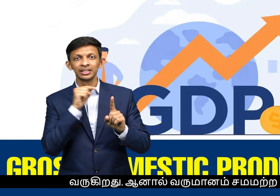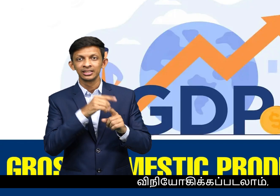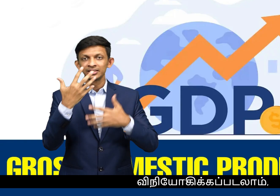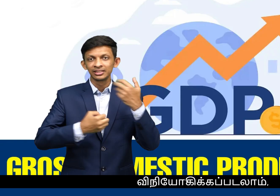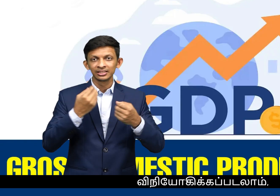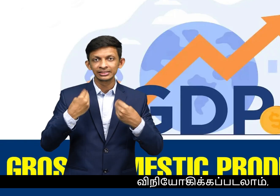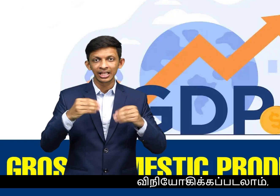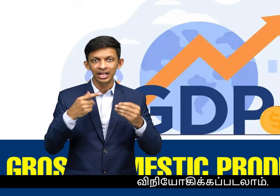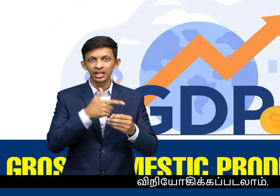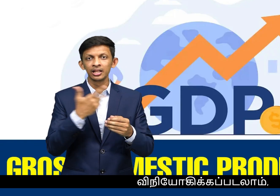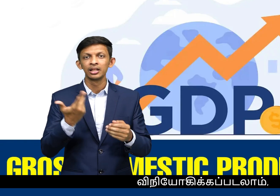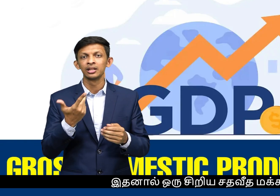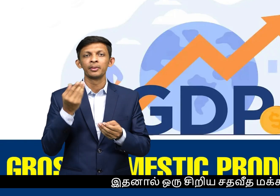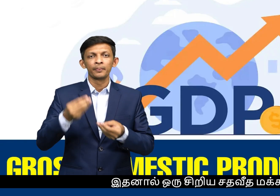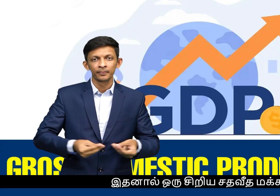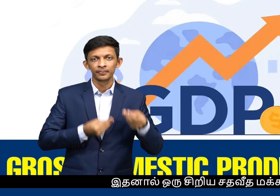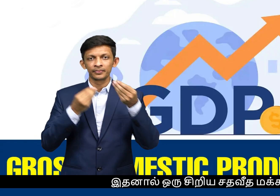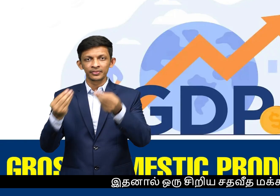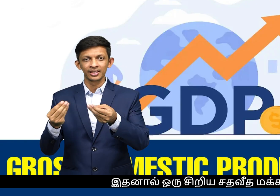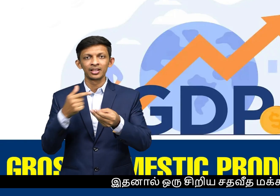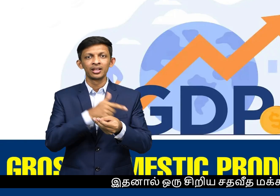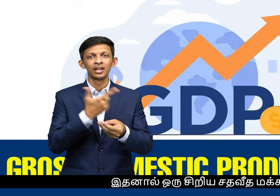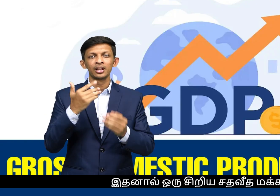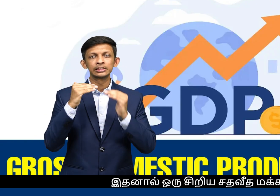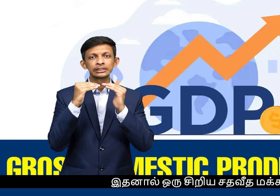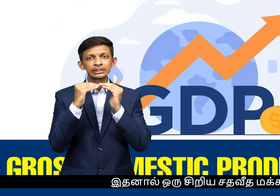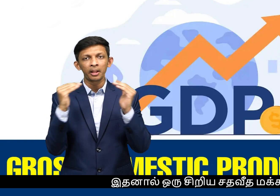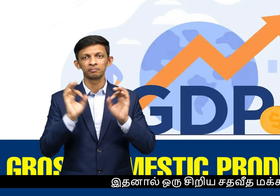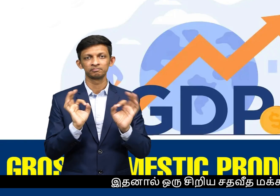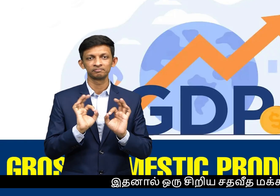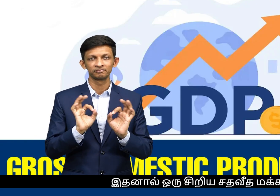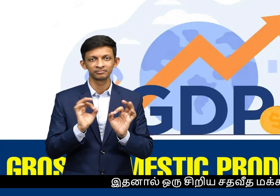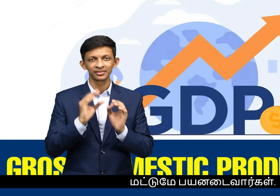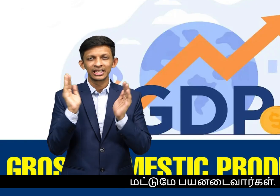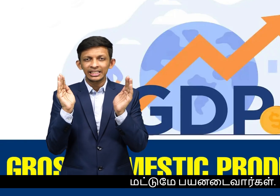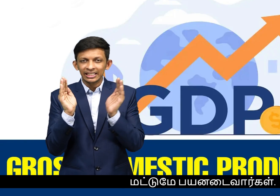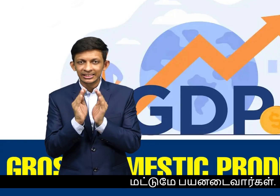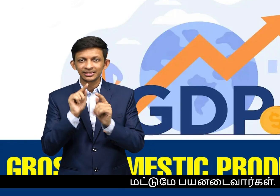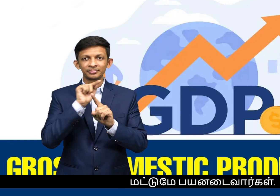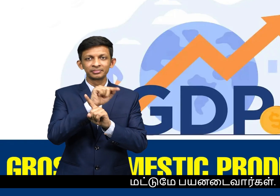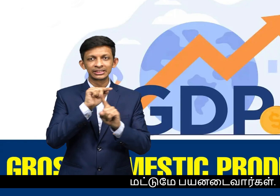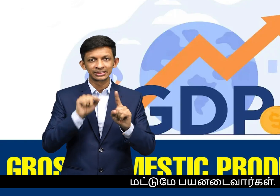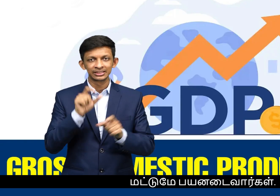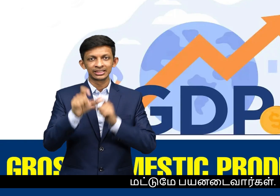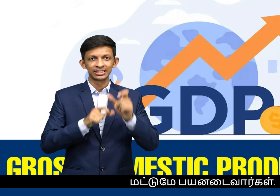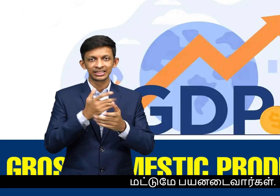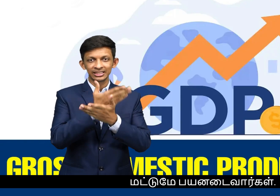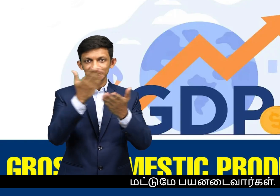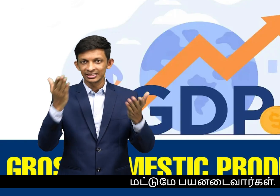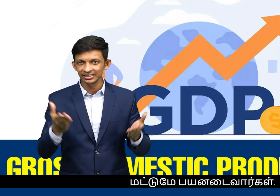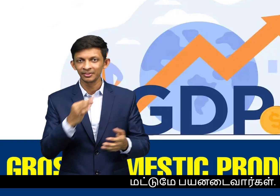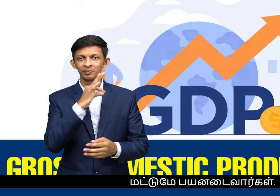முறையில் விநியோகிக்கப்படலாம். இதனால் ஒரு சிறிய சதவீதம் மக்கள் மட்டுமே பயனடைவார்கள்.